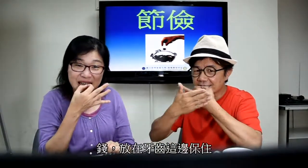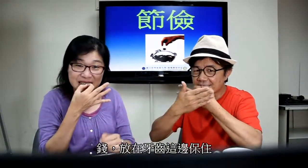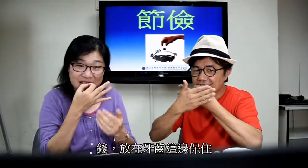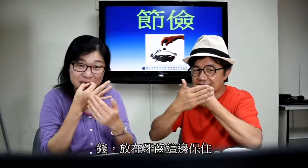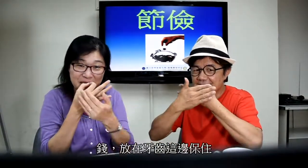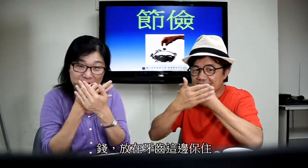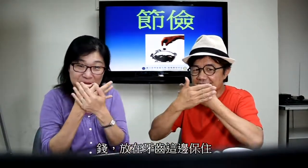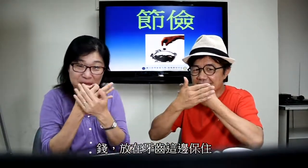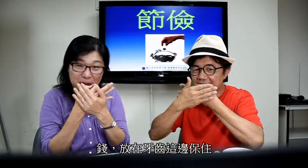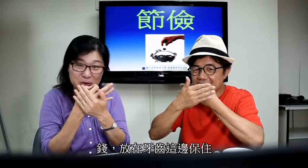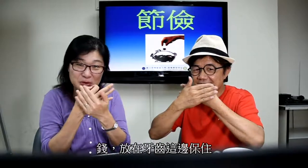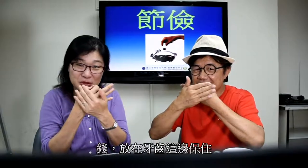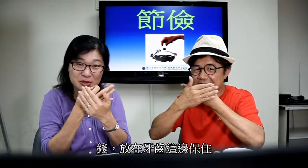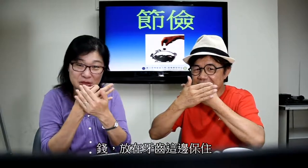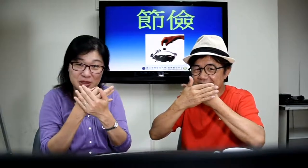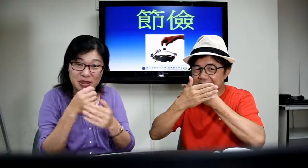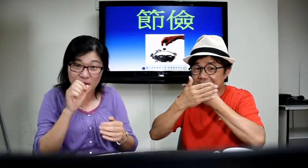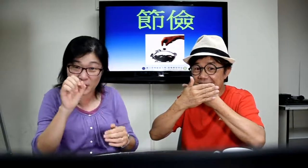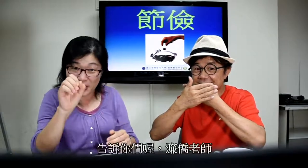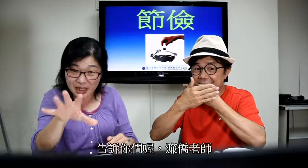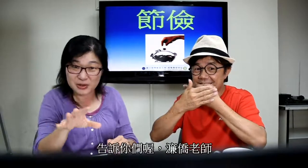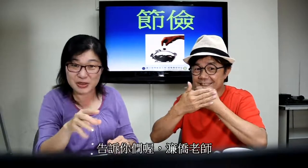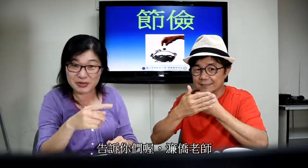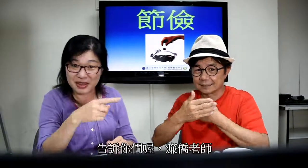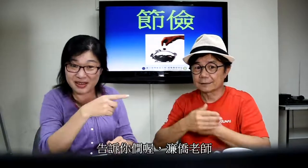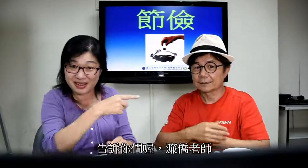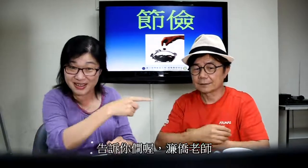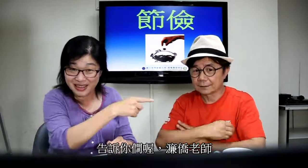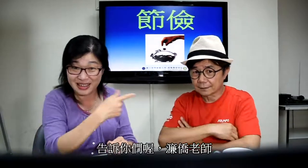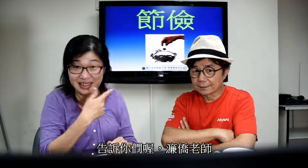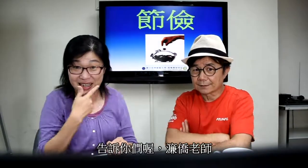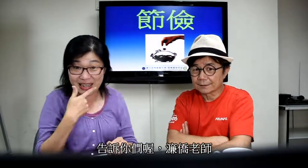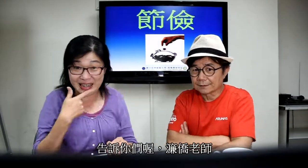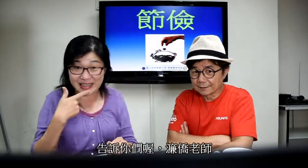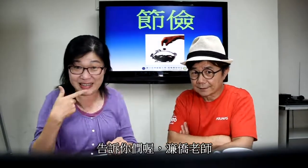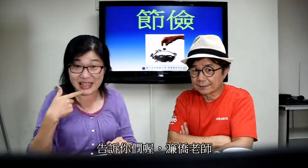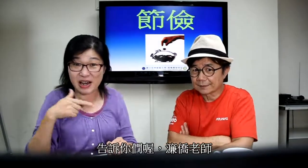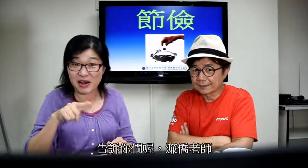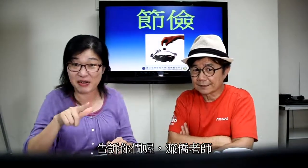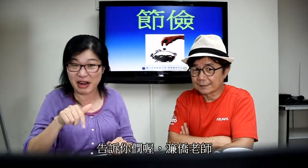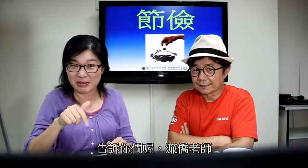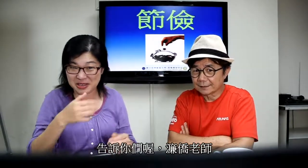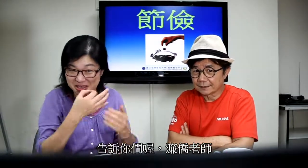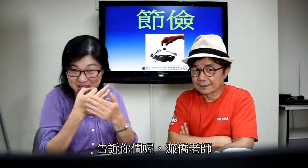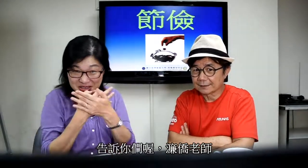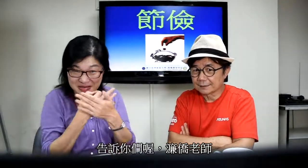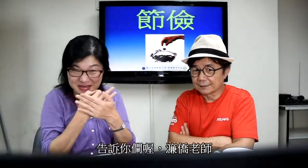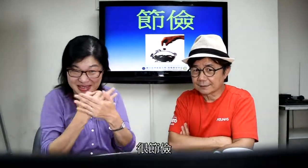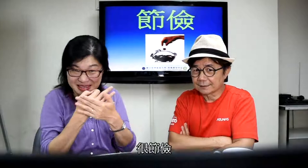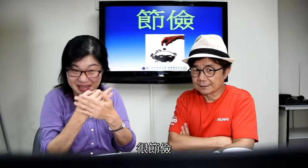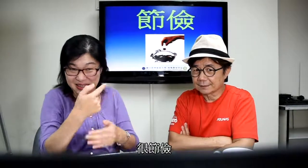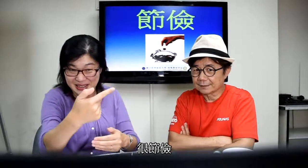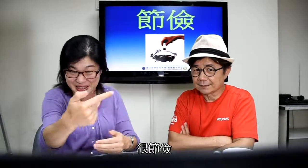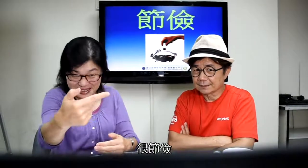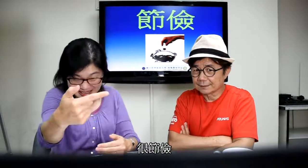这边保住，告诉你们哦，连桥老师很节